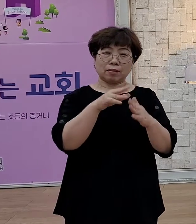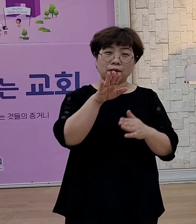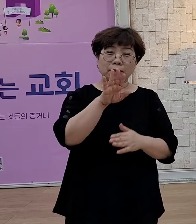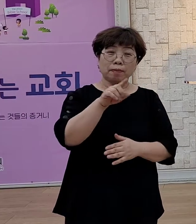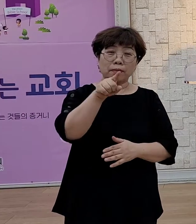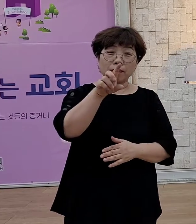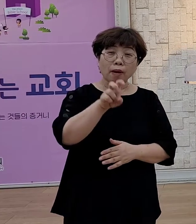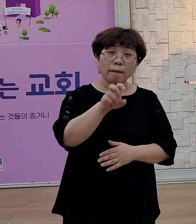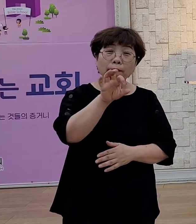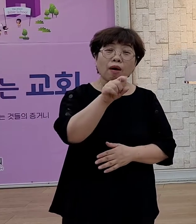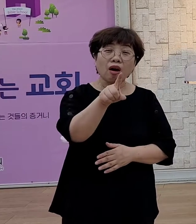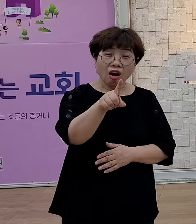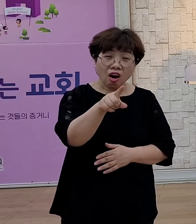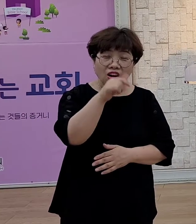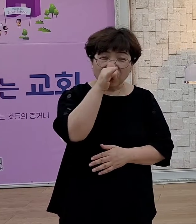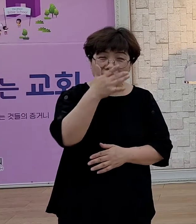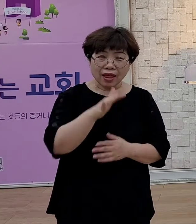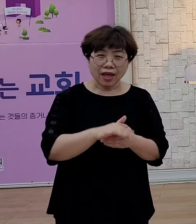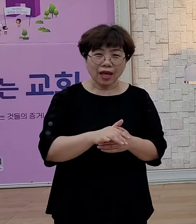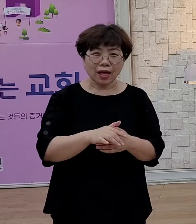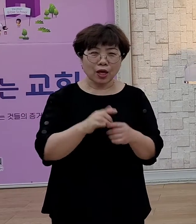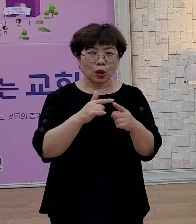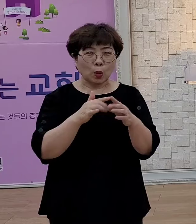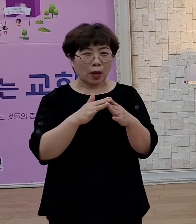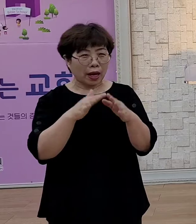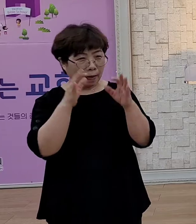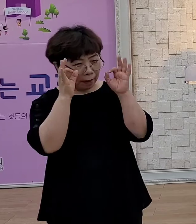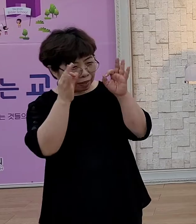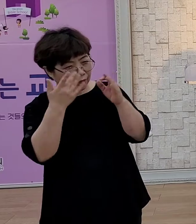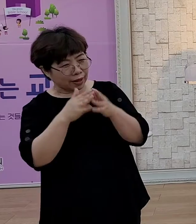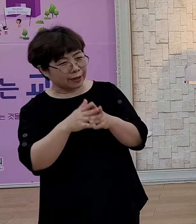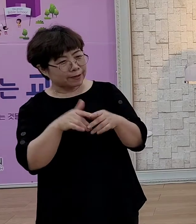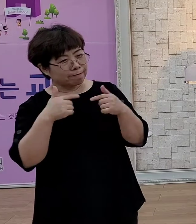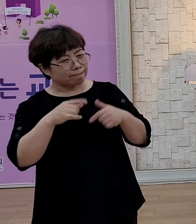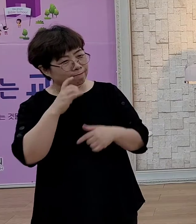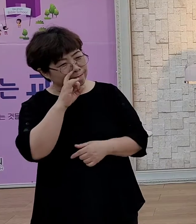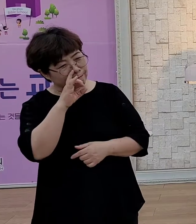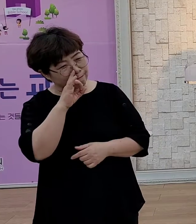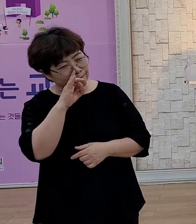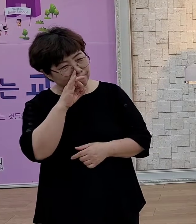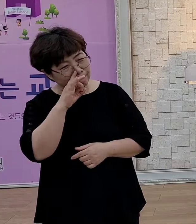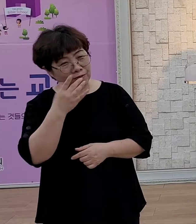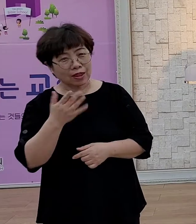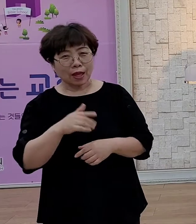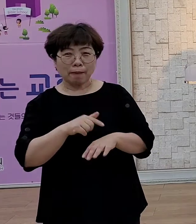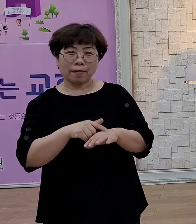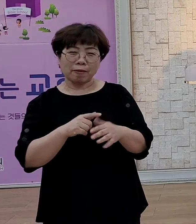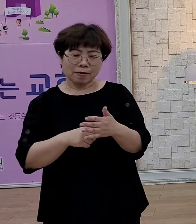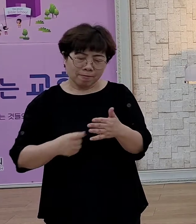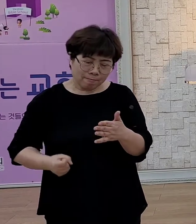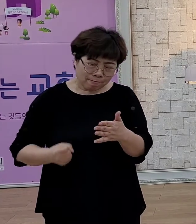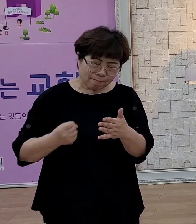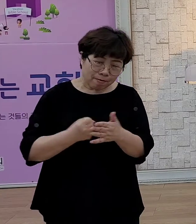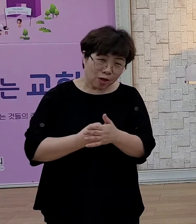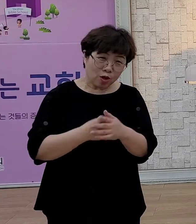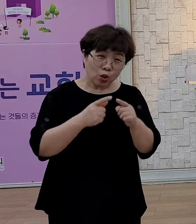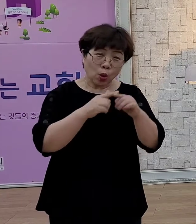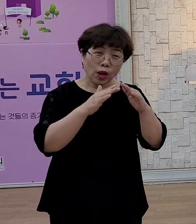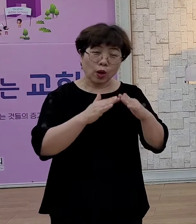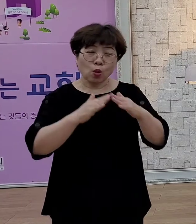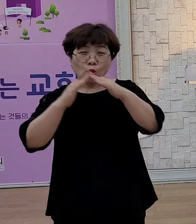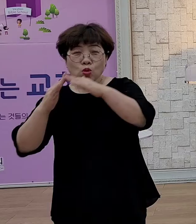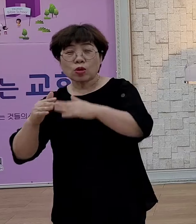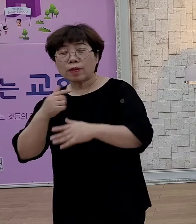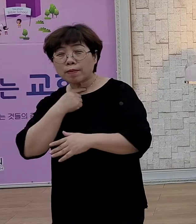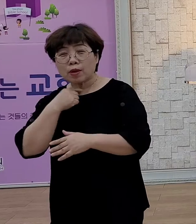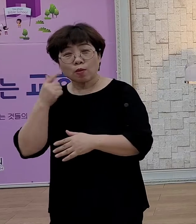지나가다가 우리 교회가 보이더라는 거예요. 늘 궁금했는데 그래 내가 마음에 작심이 돼서 교회를 옮기고